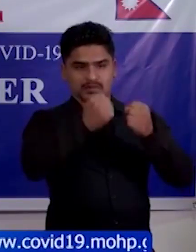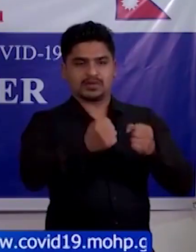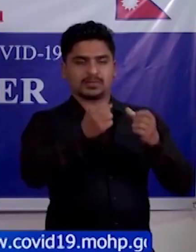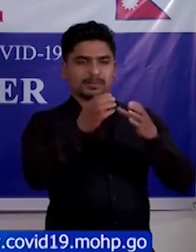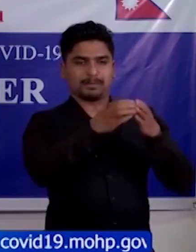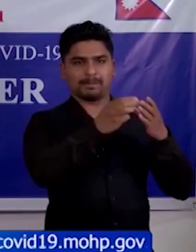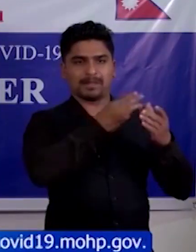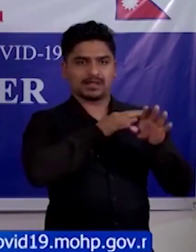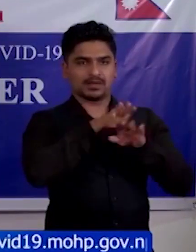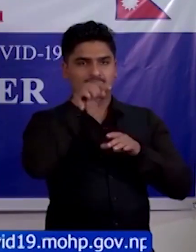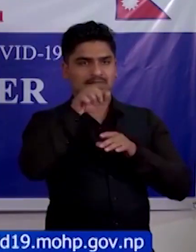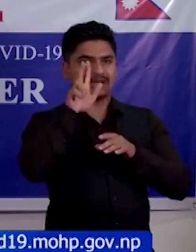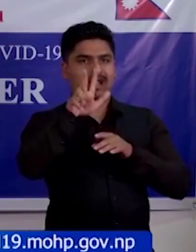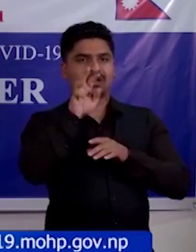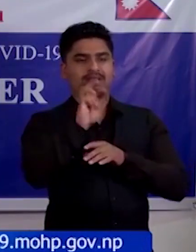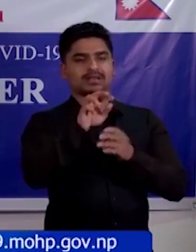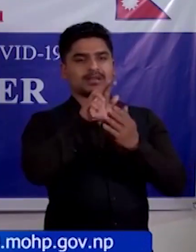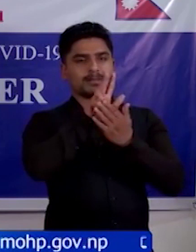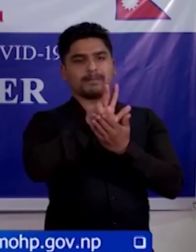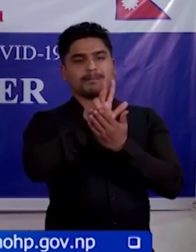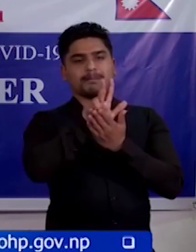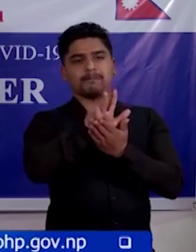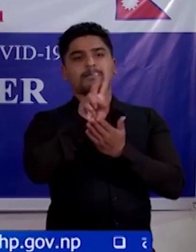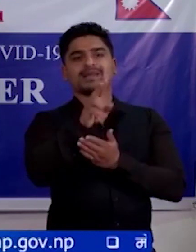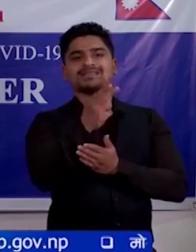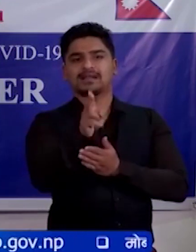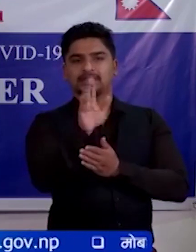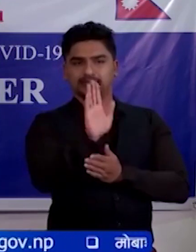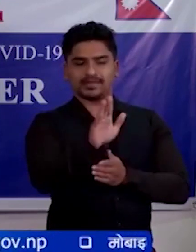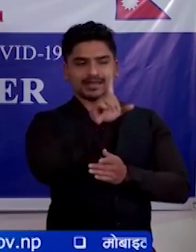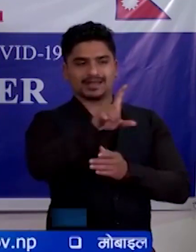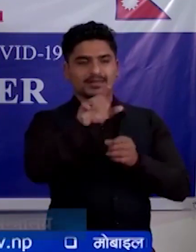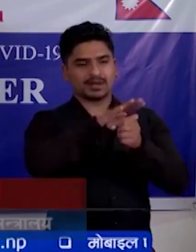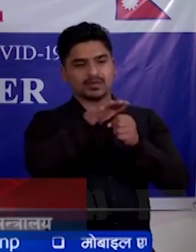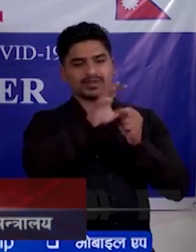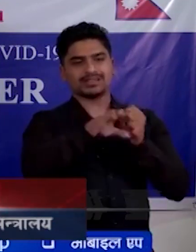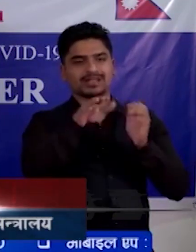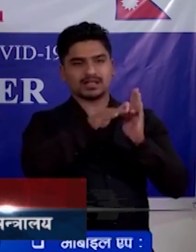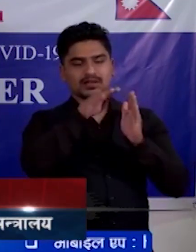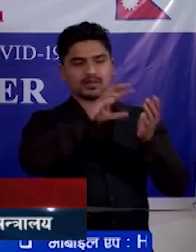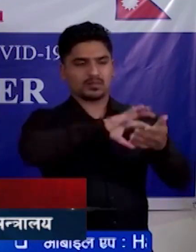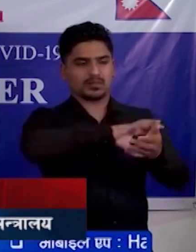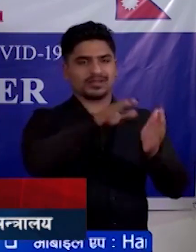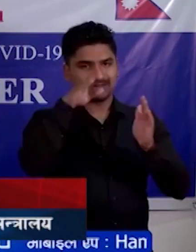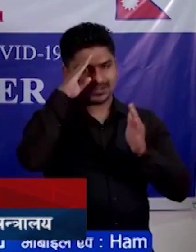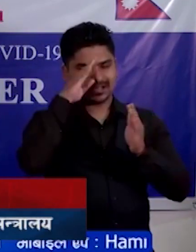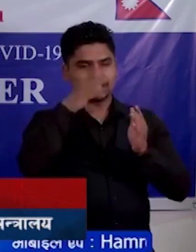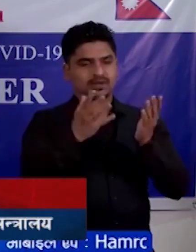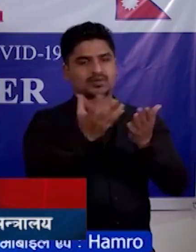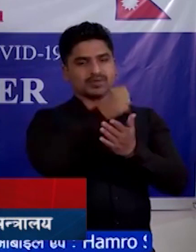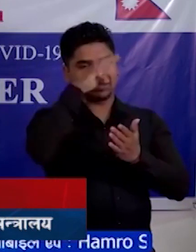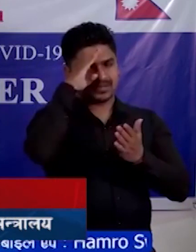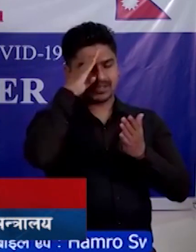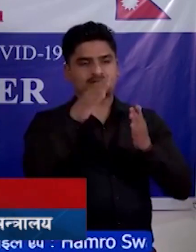दिनमा 8,082 हुनुहुन्छ। नेपालभरका स्थानीय तहका प्रदेश सरकार र सङ्घीय सरकारले सञ्चालन